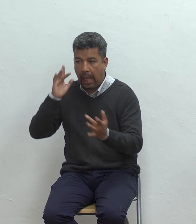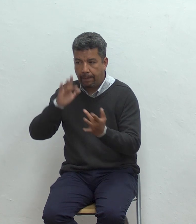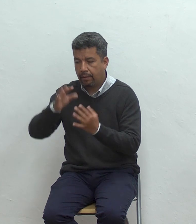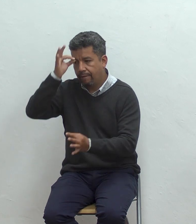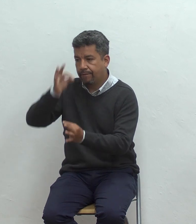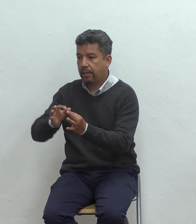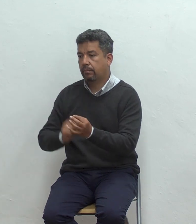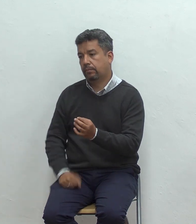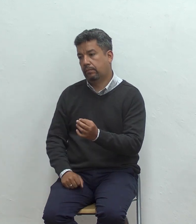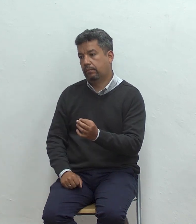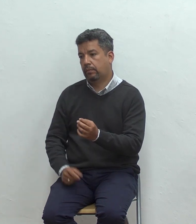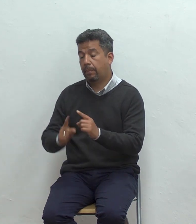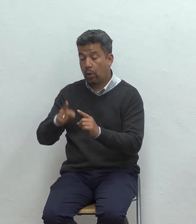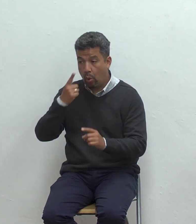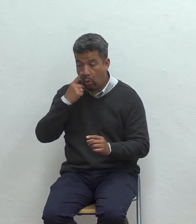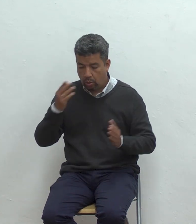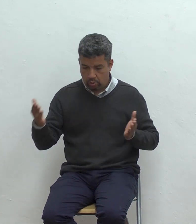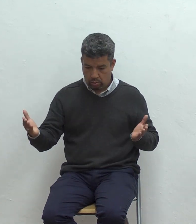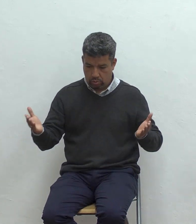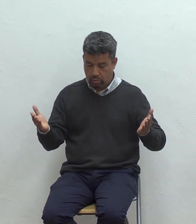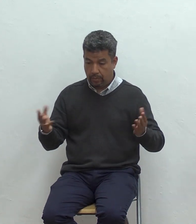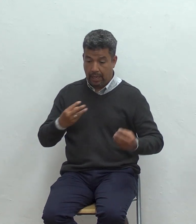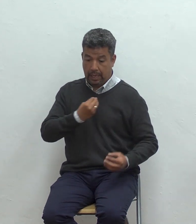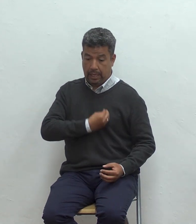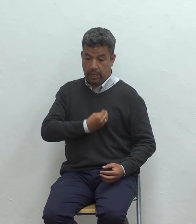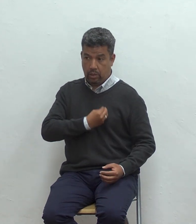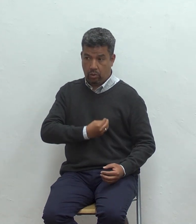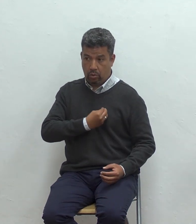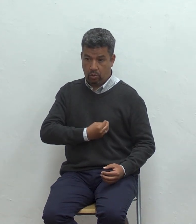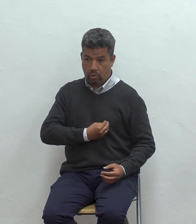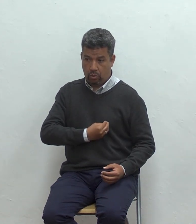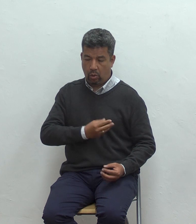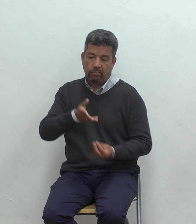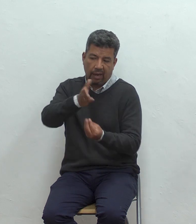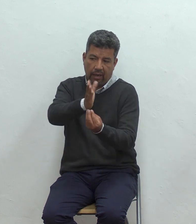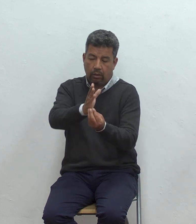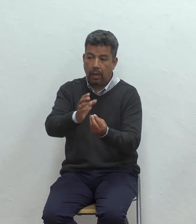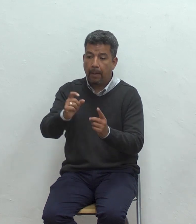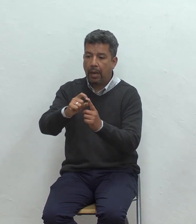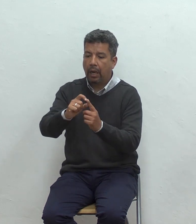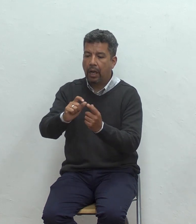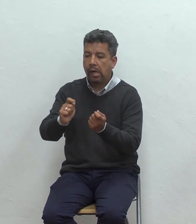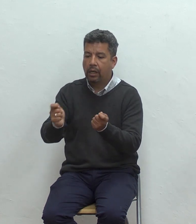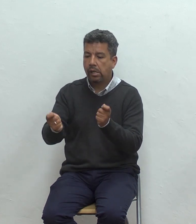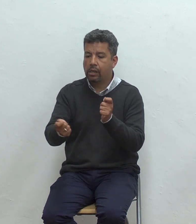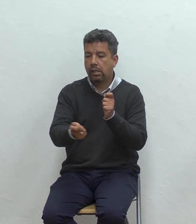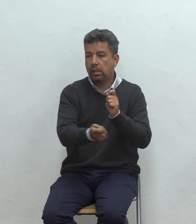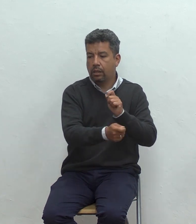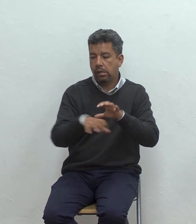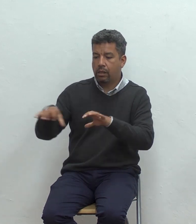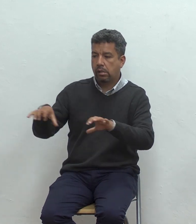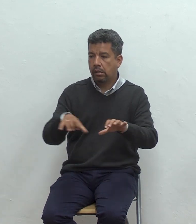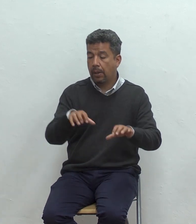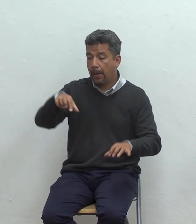fe. Pero ojo, la religión deformó la palabra, la pervirtió. ¿Entiende qué